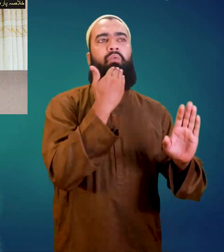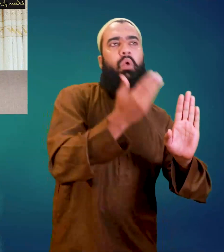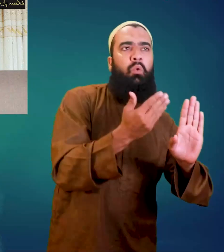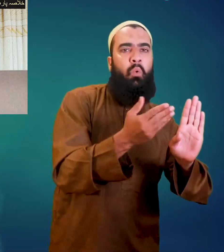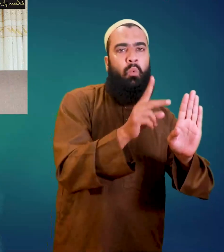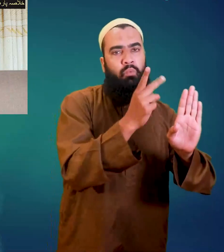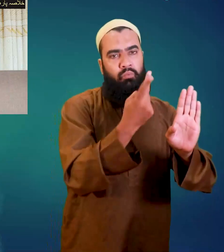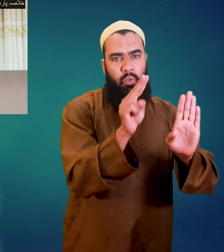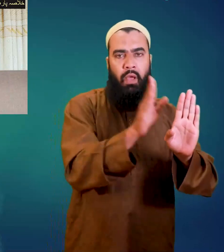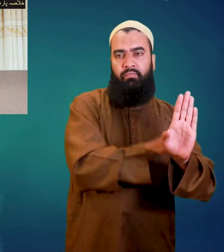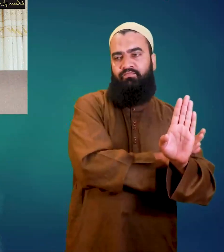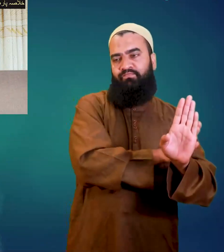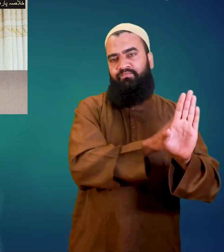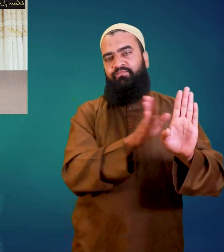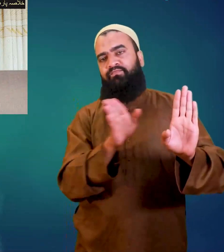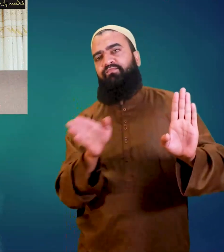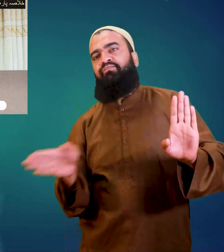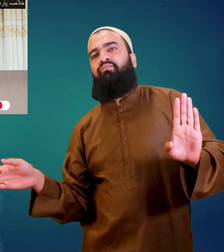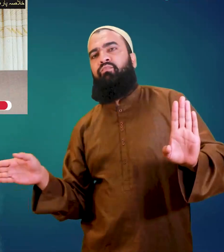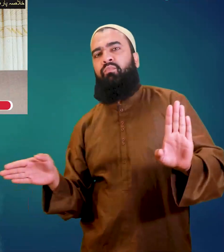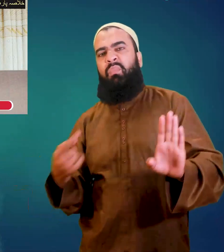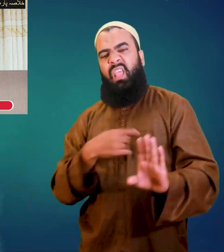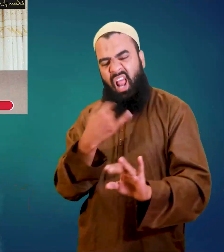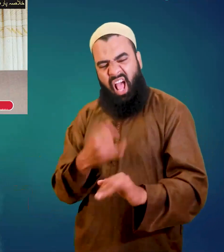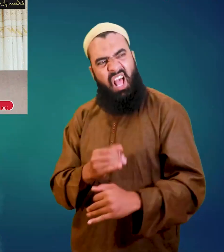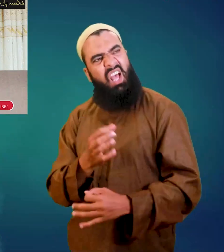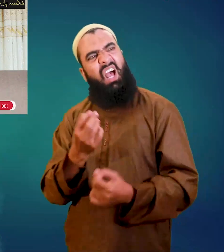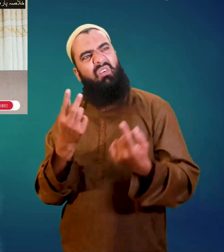جاؤ۔ هُوَ أَزْكَىٰ